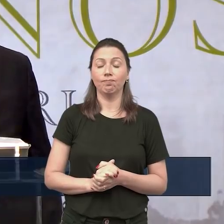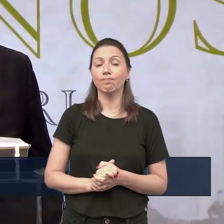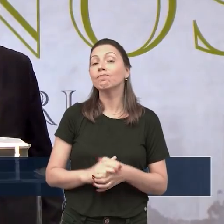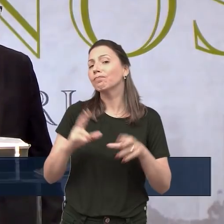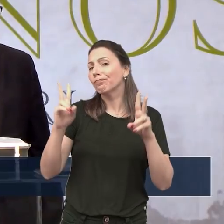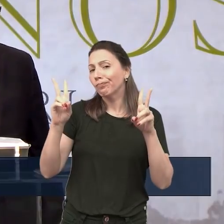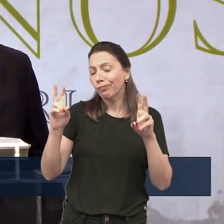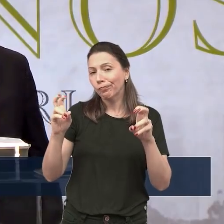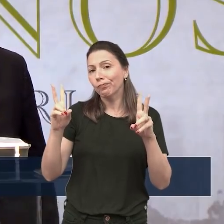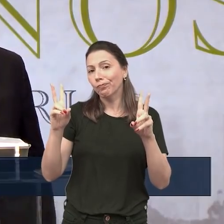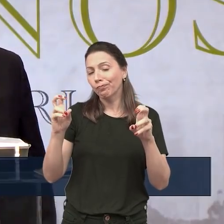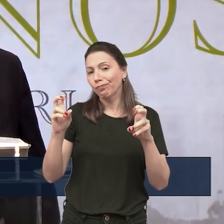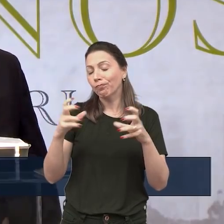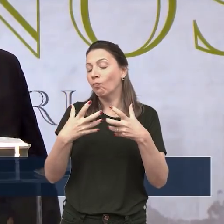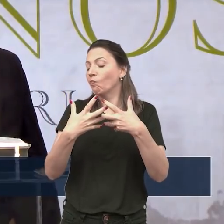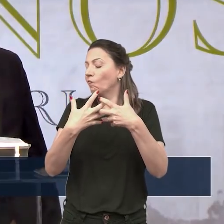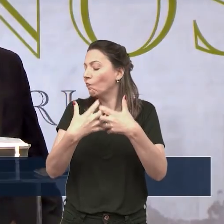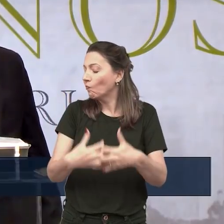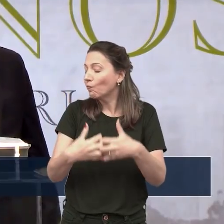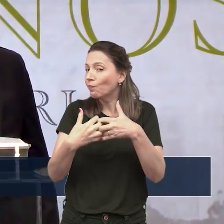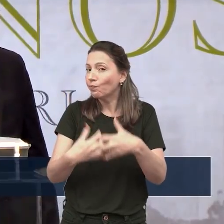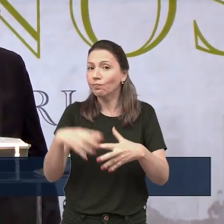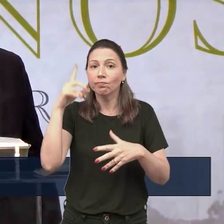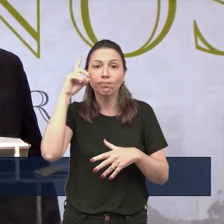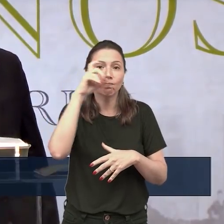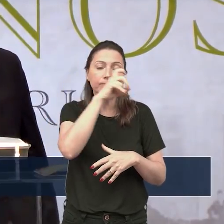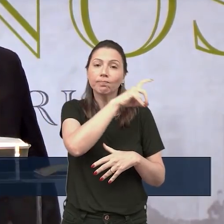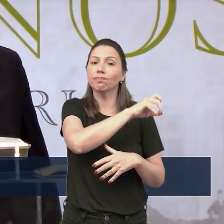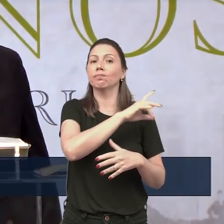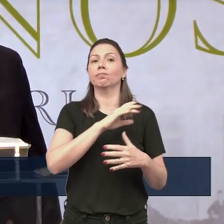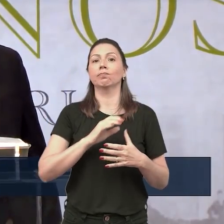Esse é um assunto que mexe com a gente.